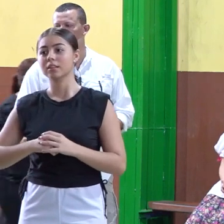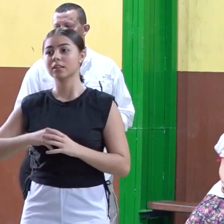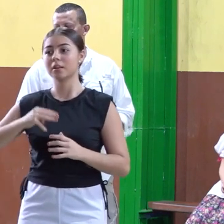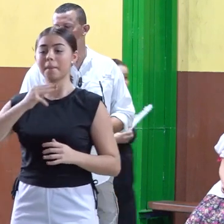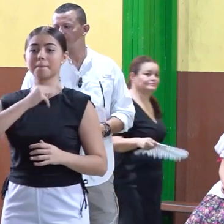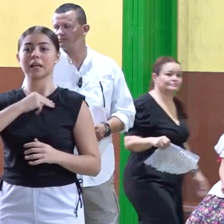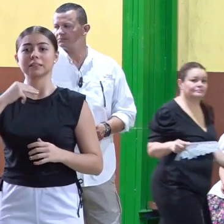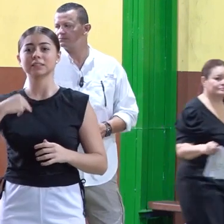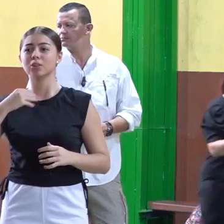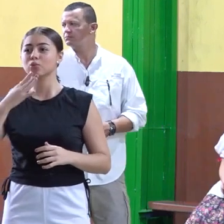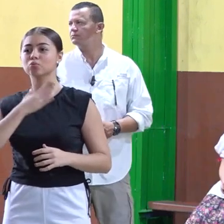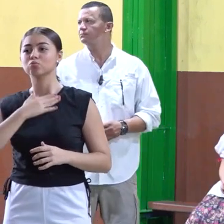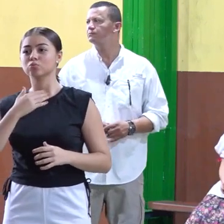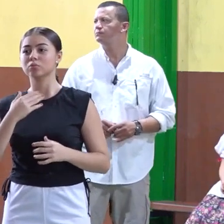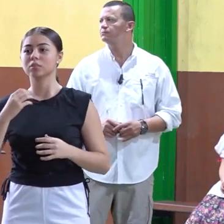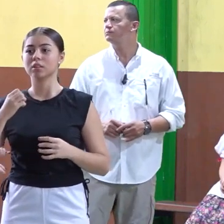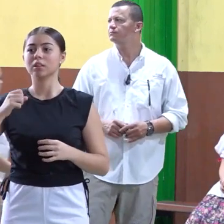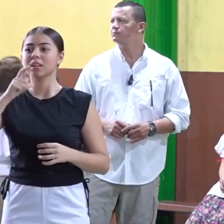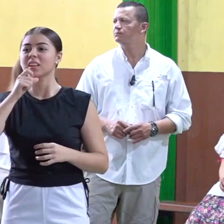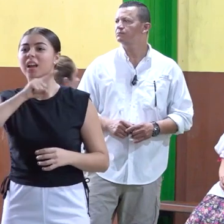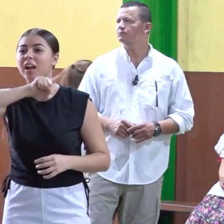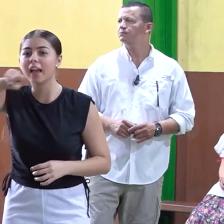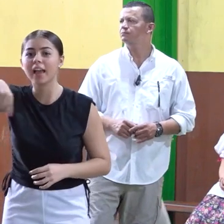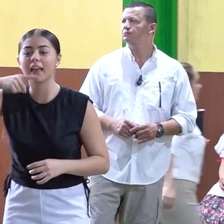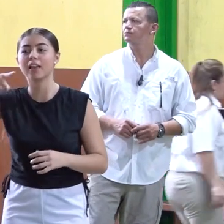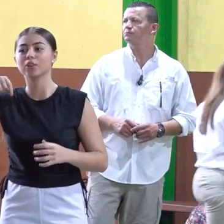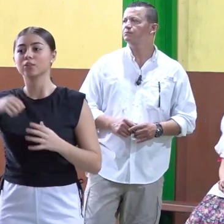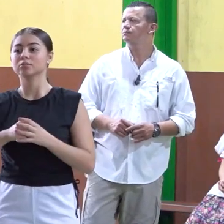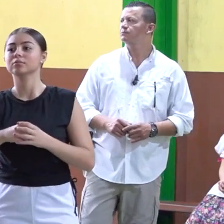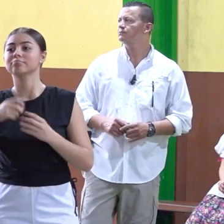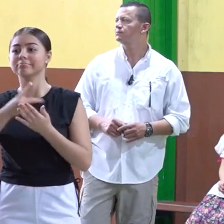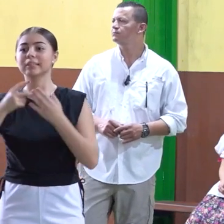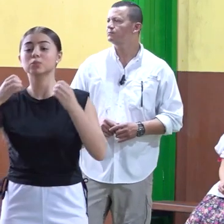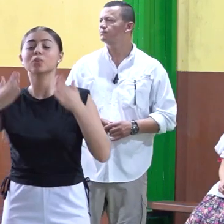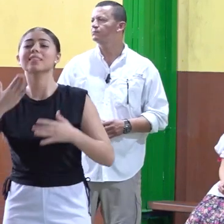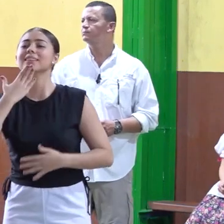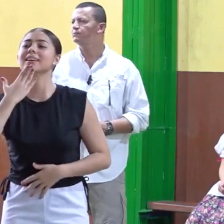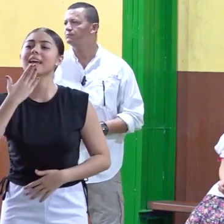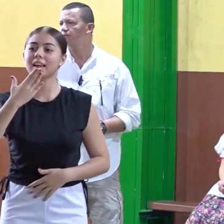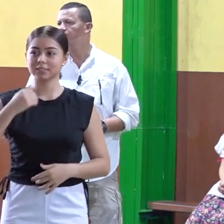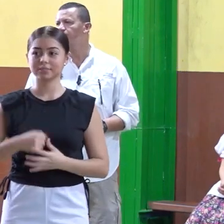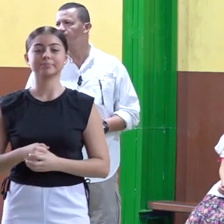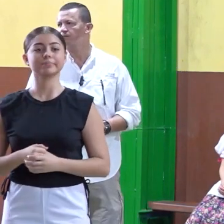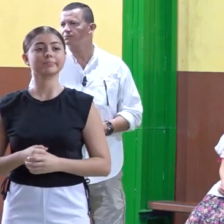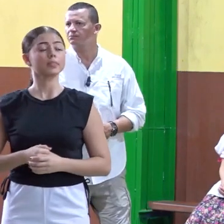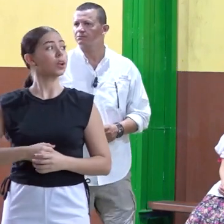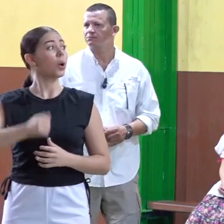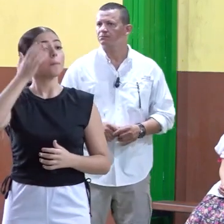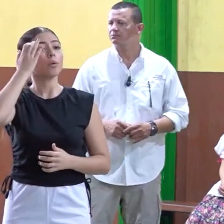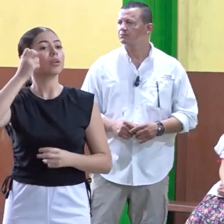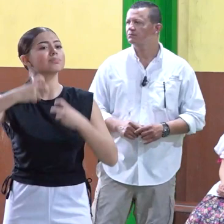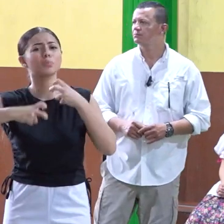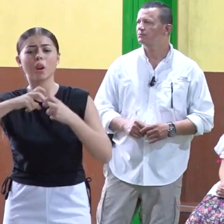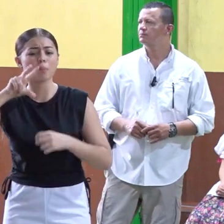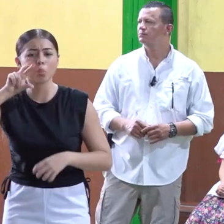nuestro ejército, que a ustedes más bien hay que darles gracias, porque el problema no